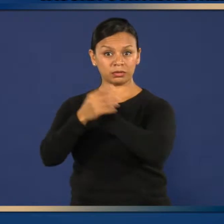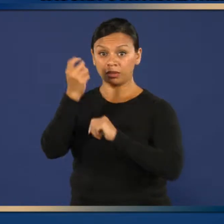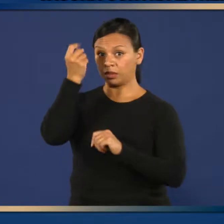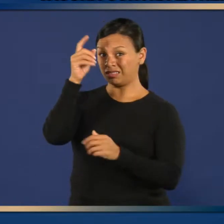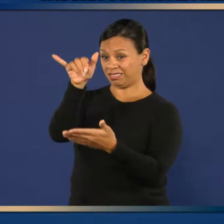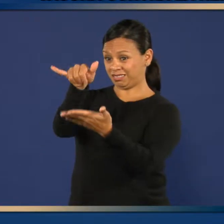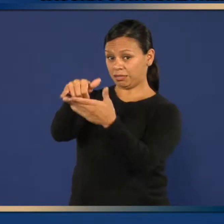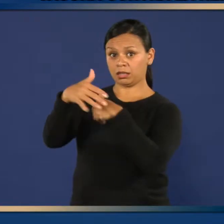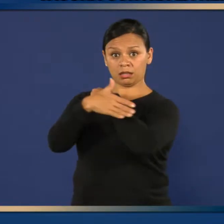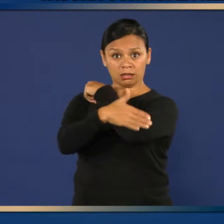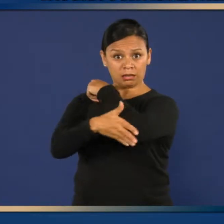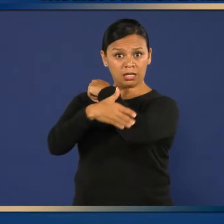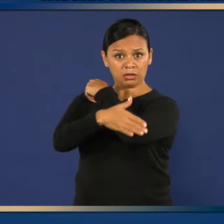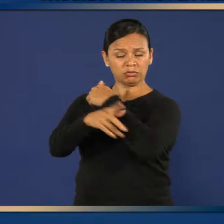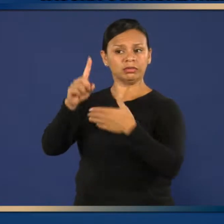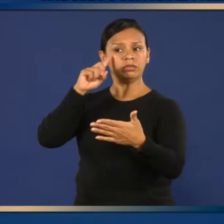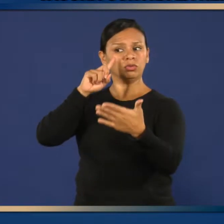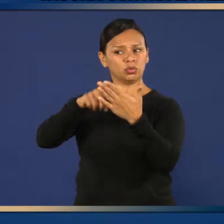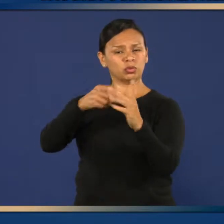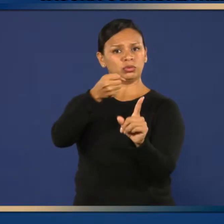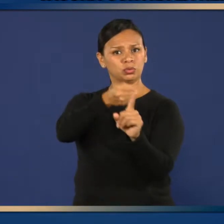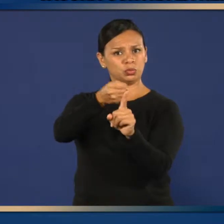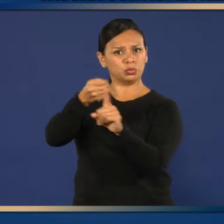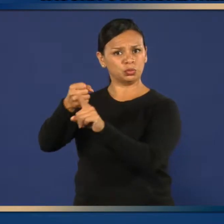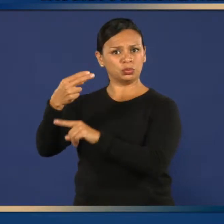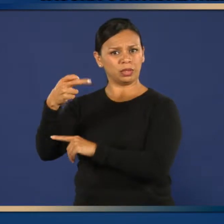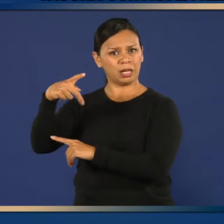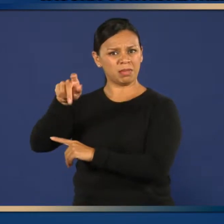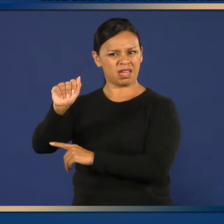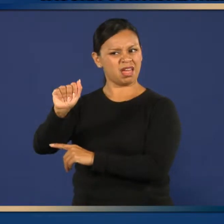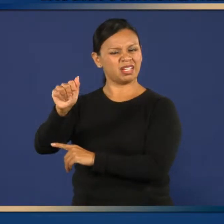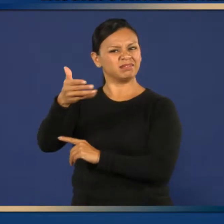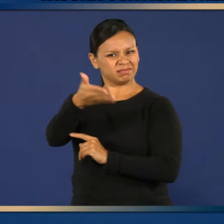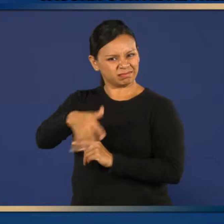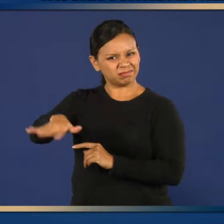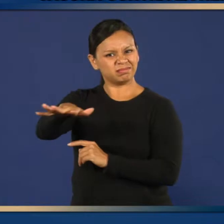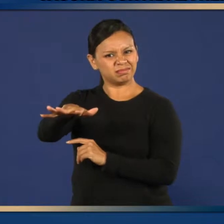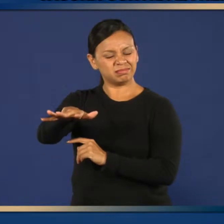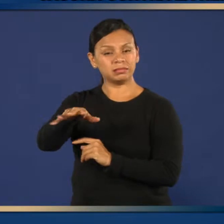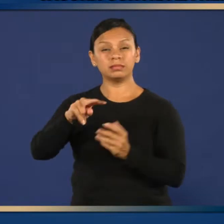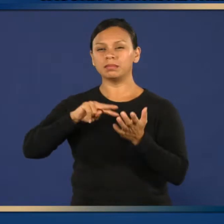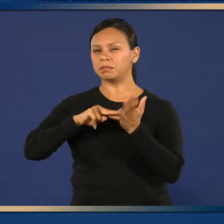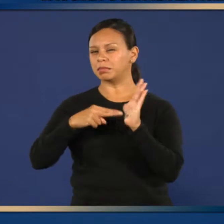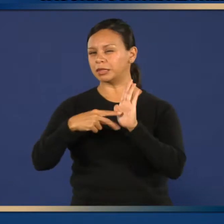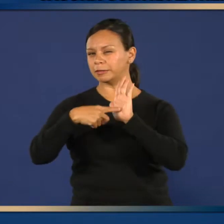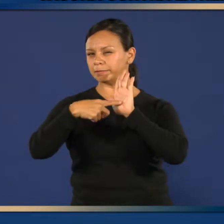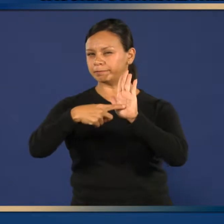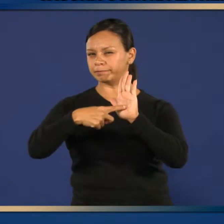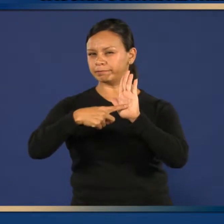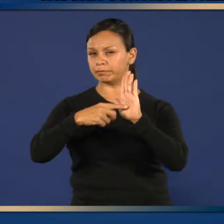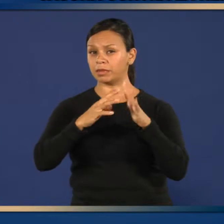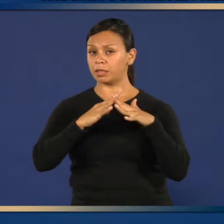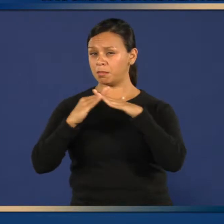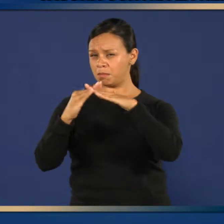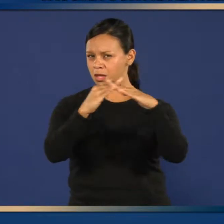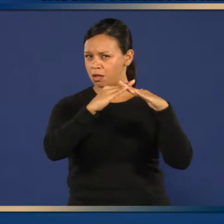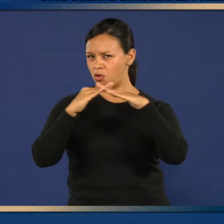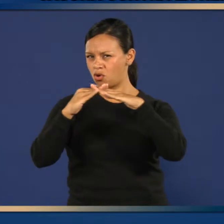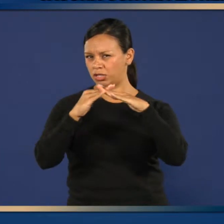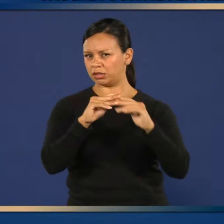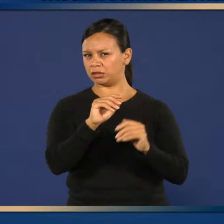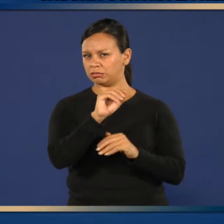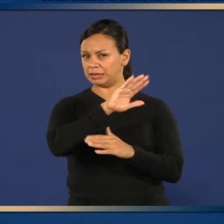con una incidencia alta o intermedia de hepatitis como los situados en centro o